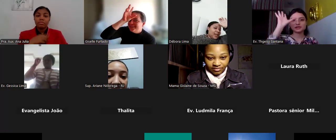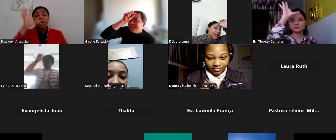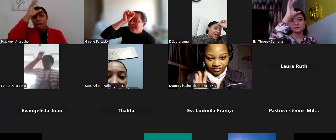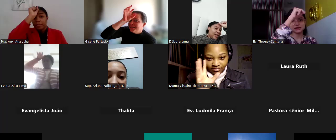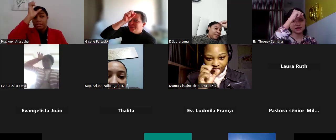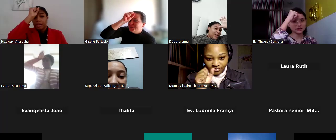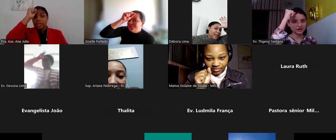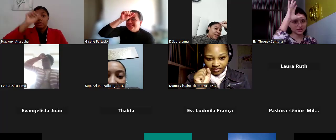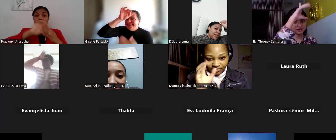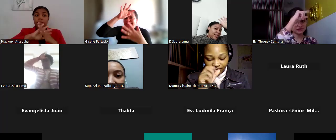aprendendo